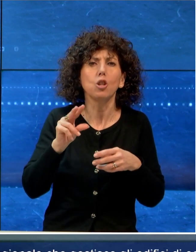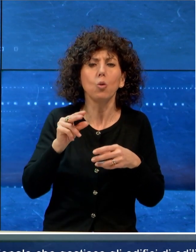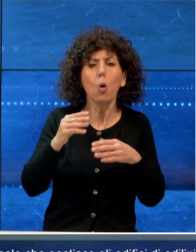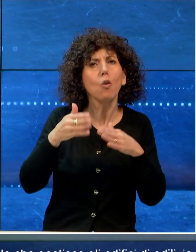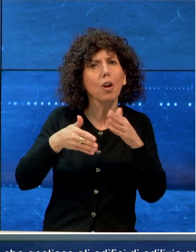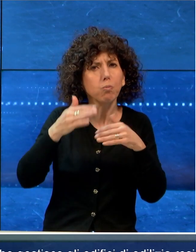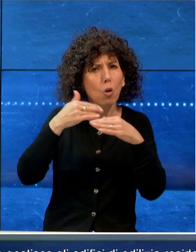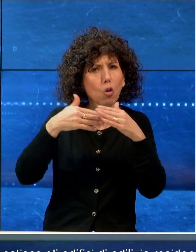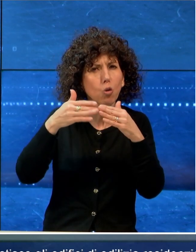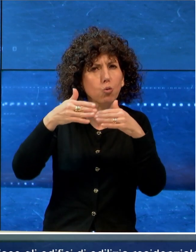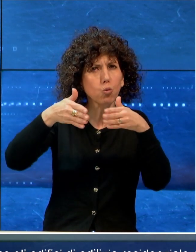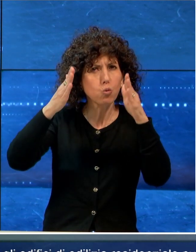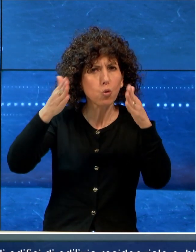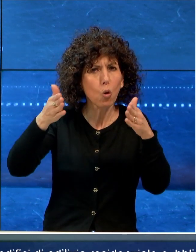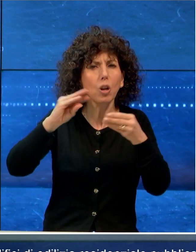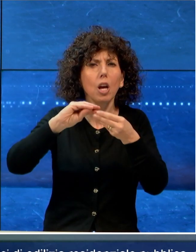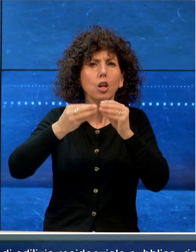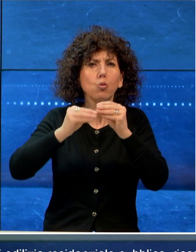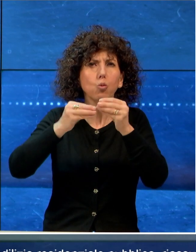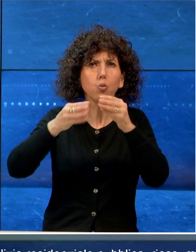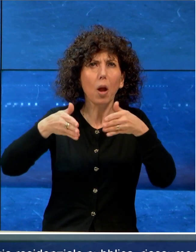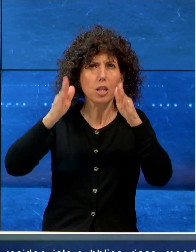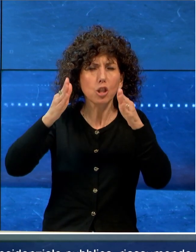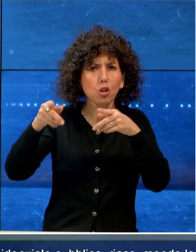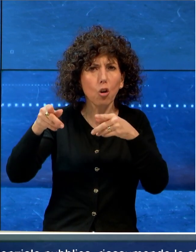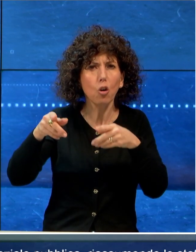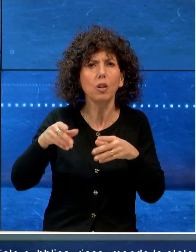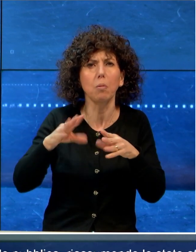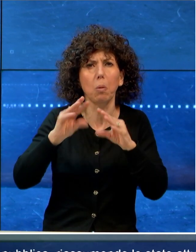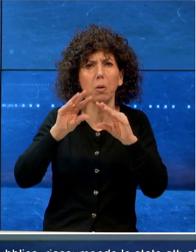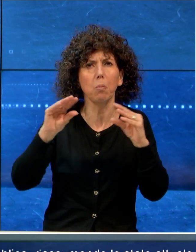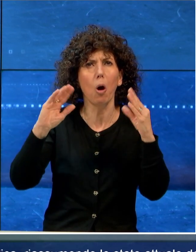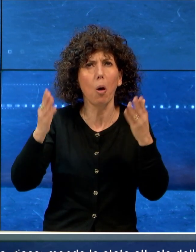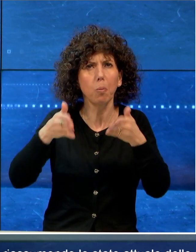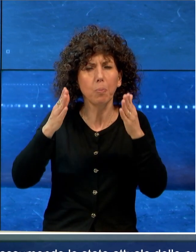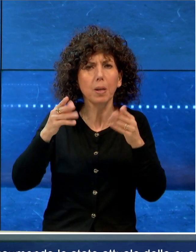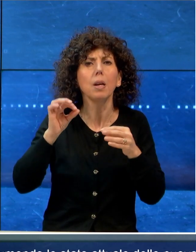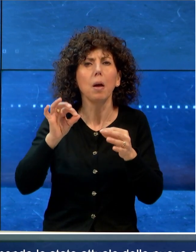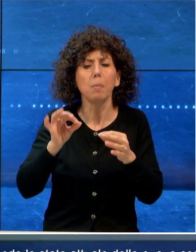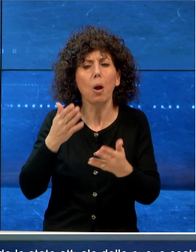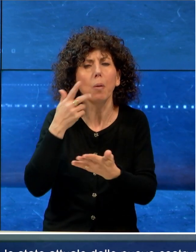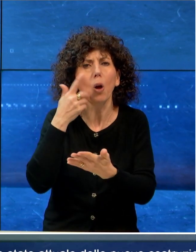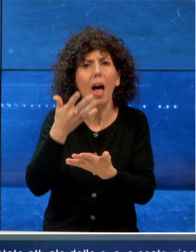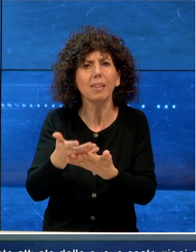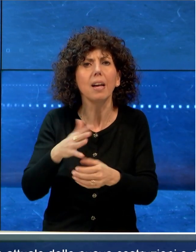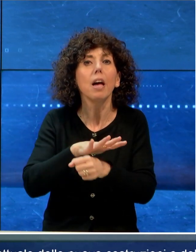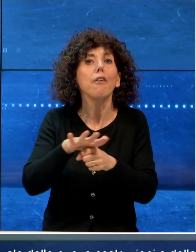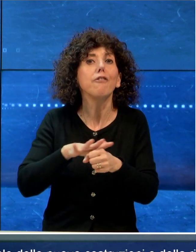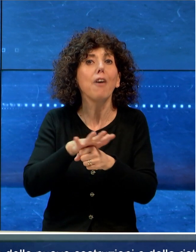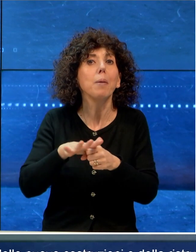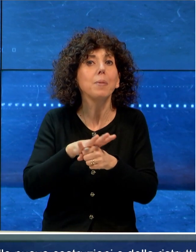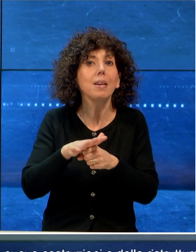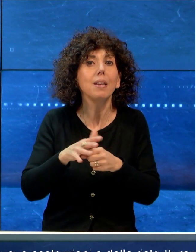costruzioni e della ristrutturazione degli immobili dedicati alle famiglie